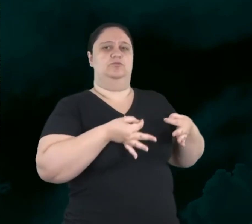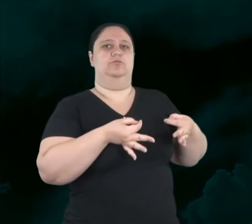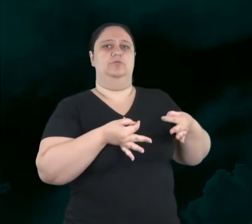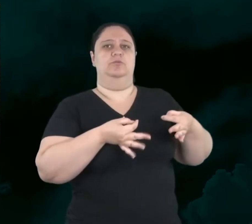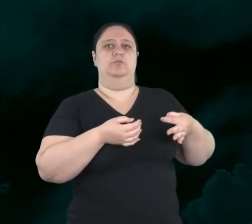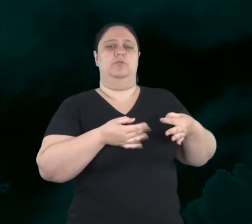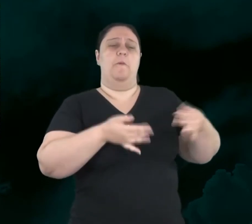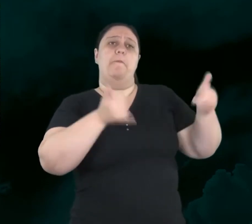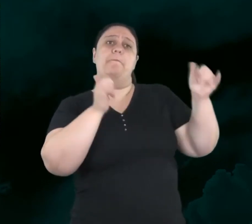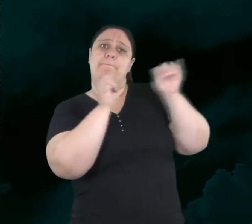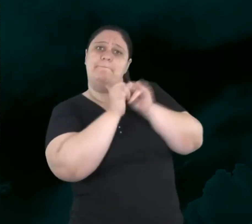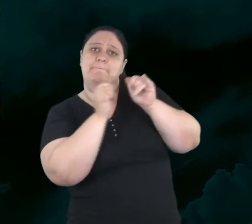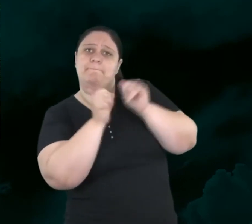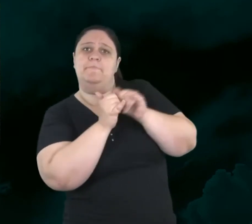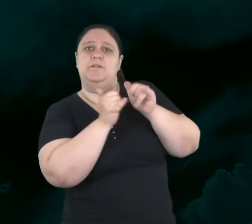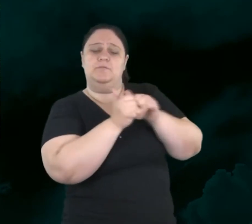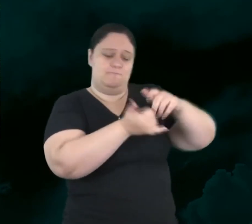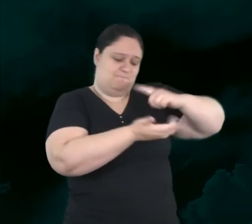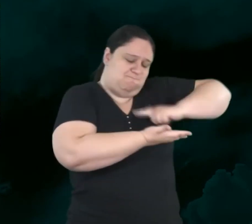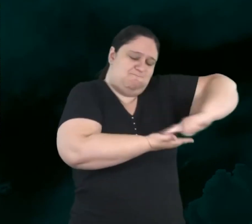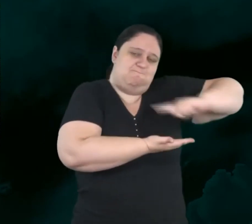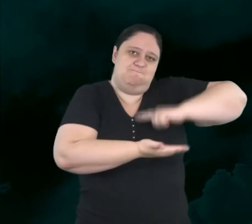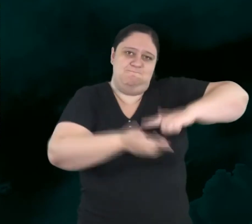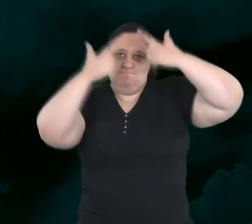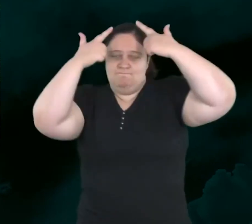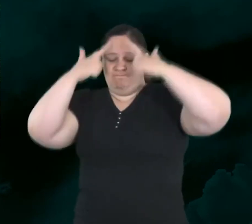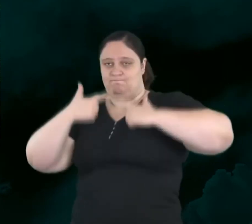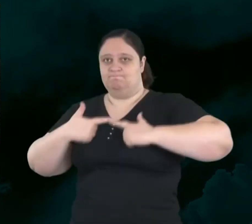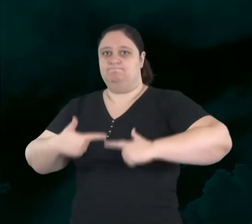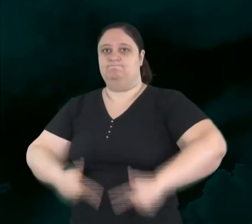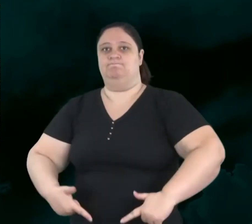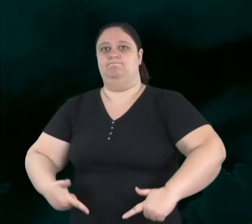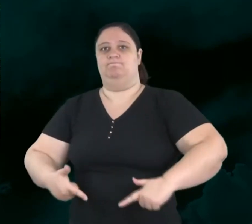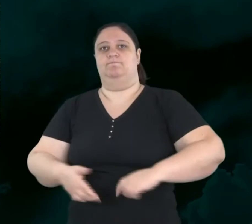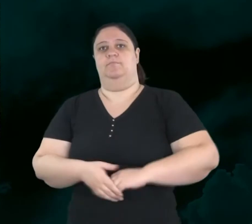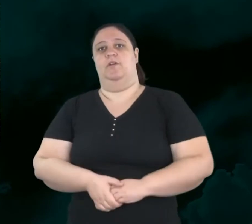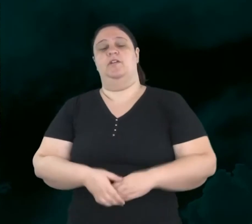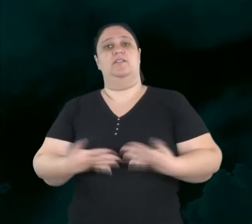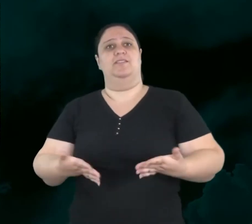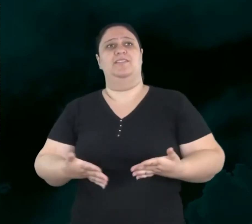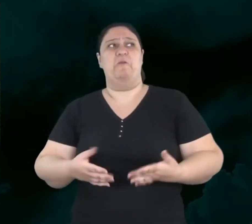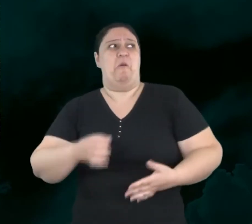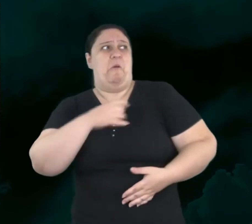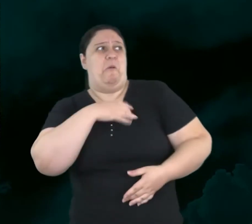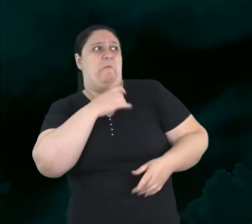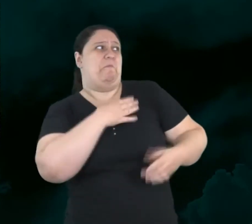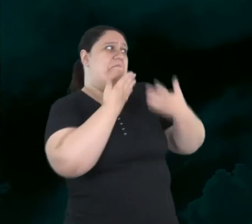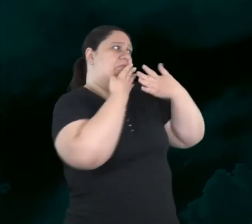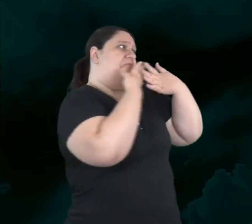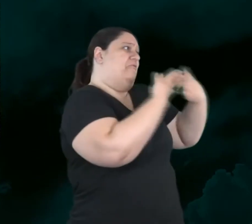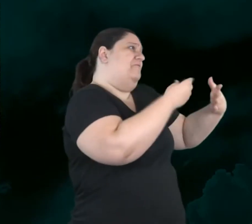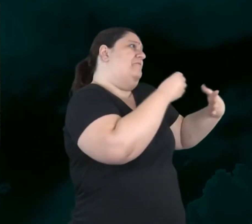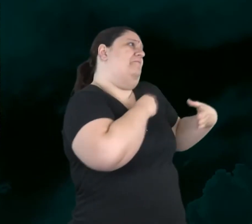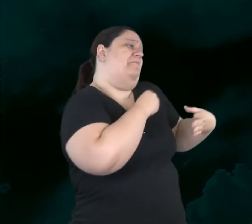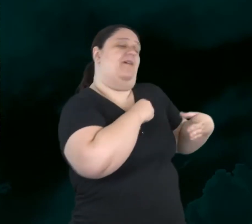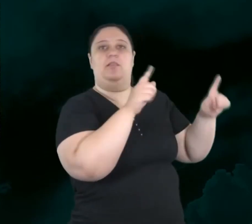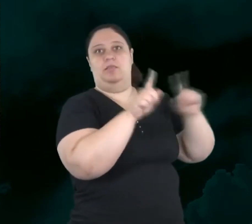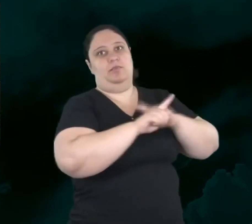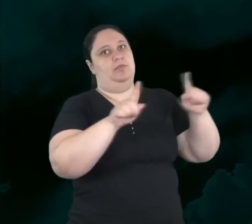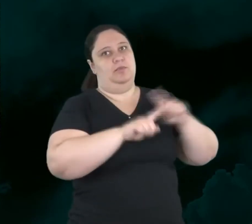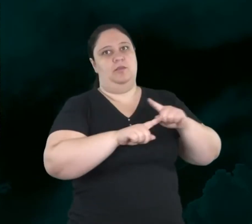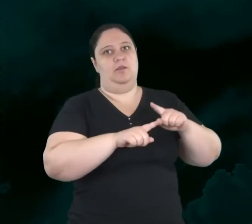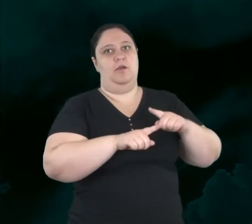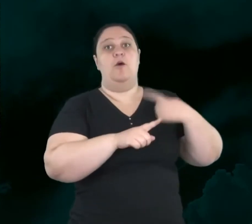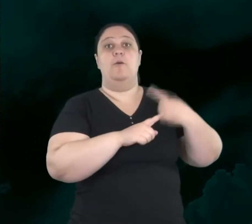nos purificar de toda a injustiça. Portanto, não tenha medo de ir diante do Senhor para confessar, né? Porque Ele pode limpar